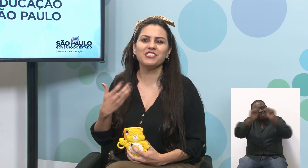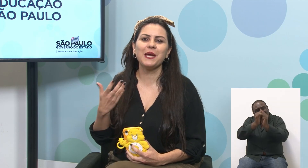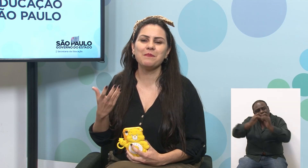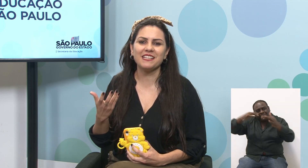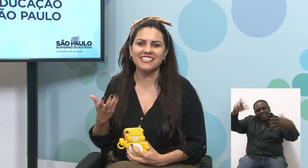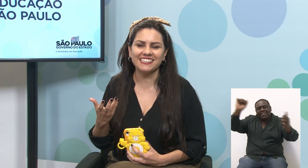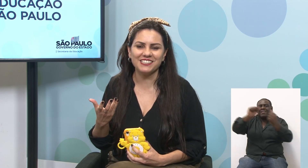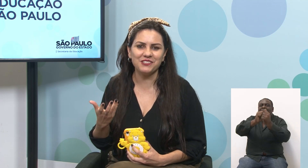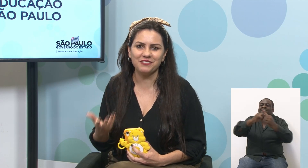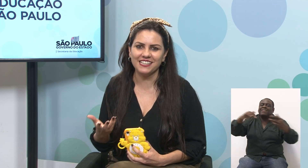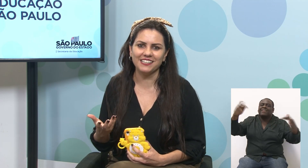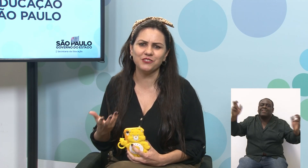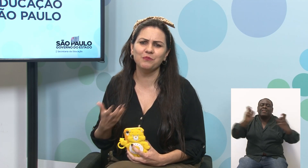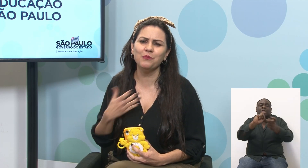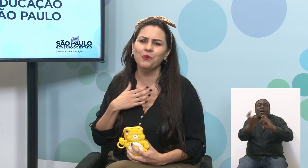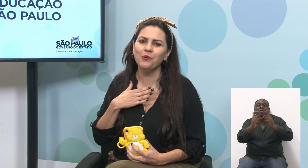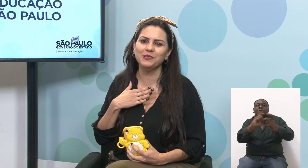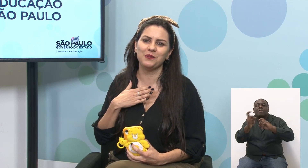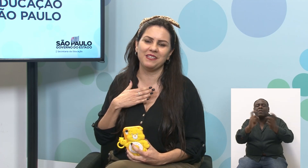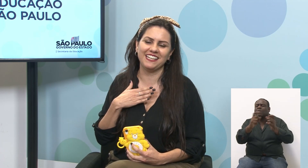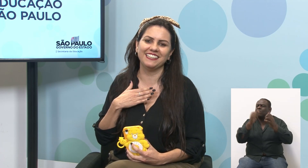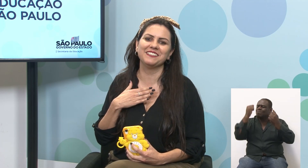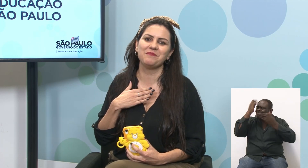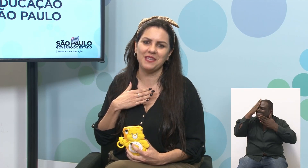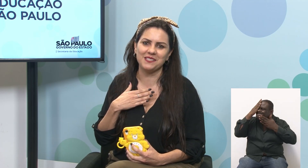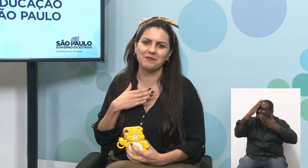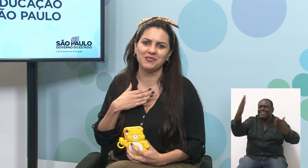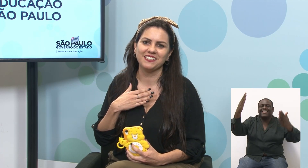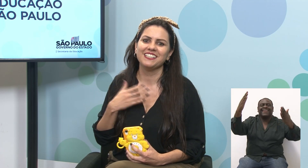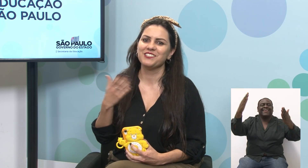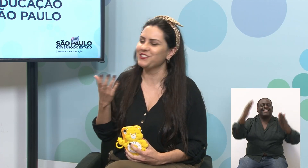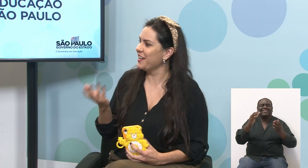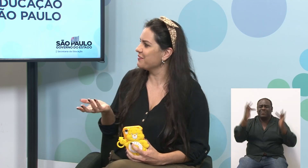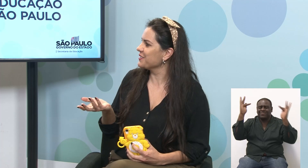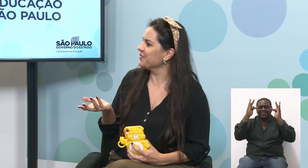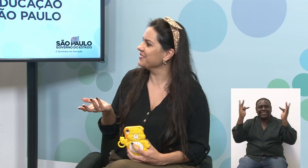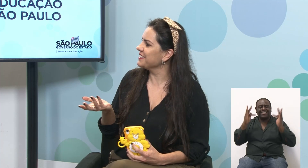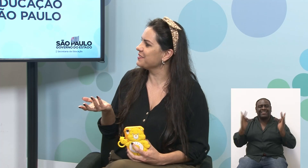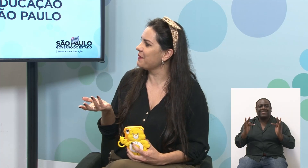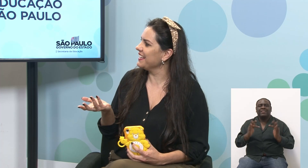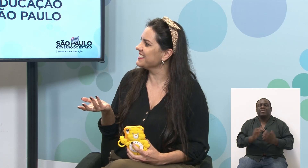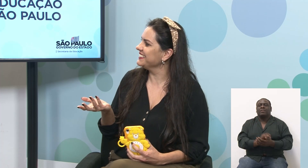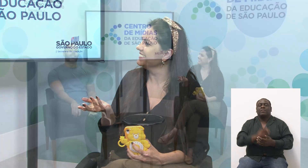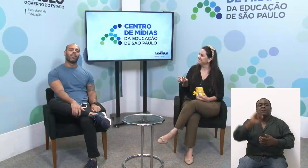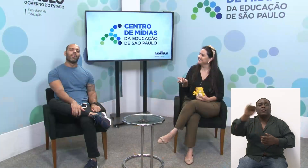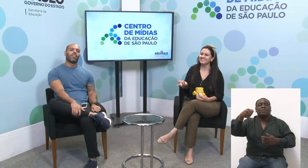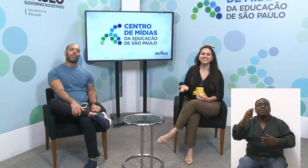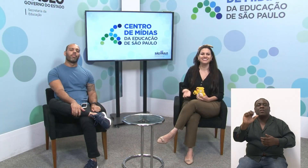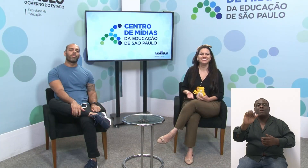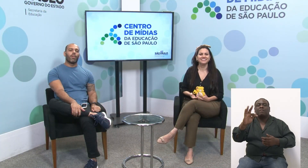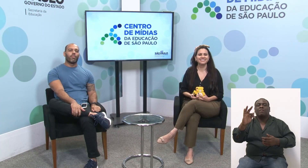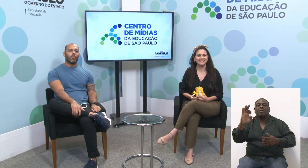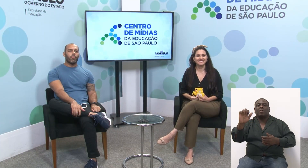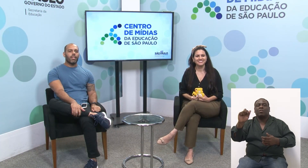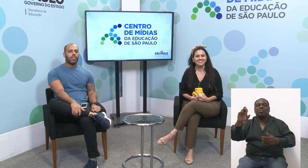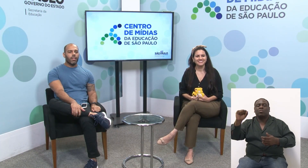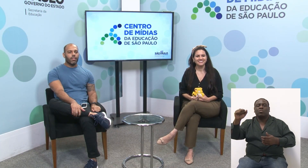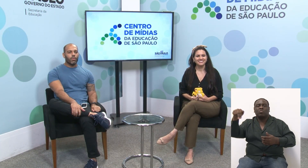bastante representatividade. Muito obrigada mesmo. Jefferson, se despede? Pessoal, foi um prazer